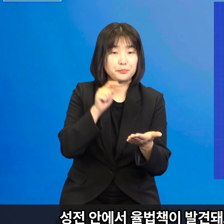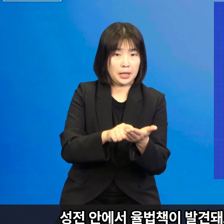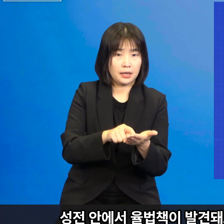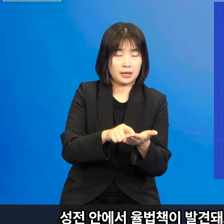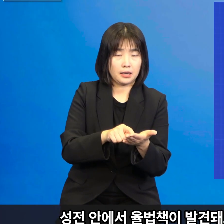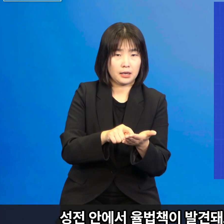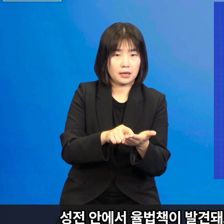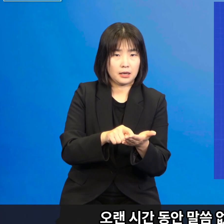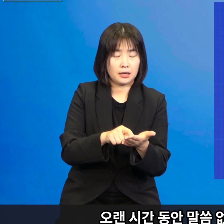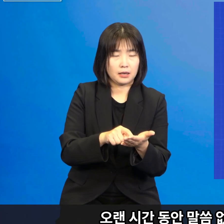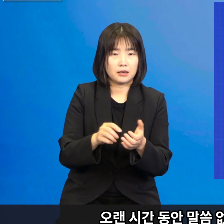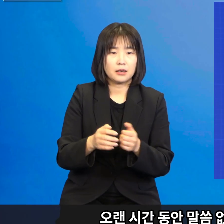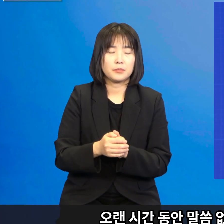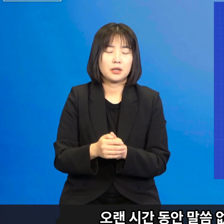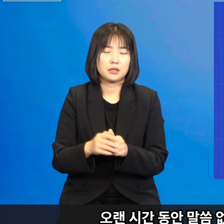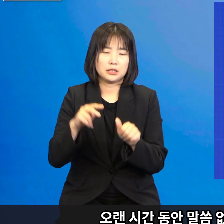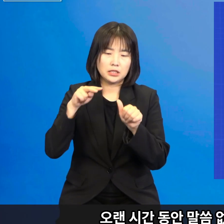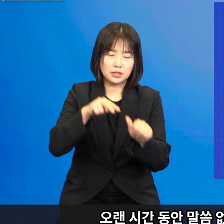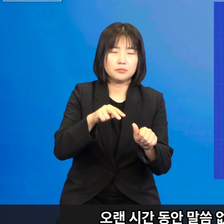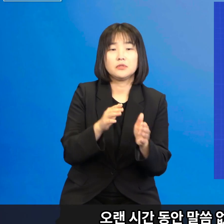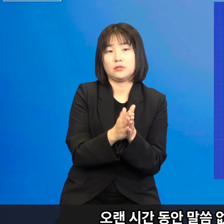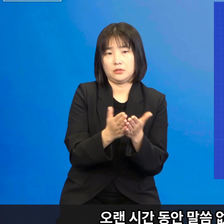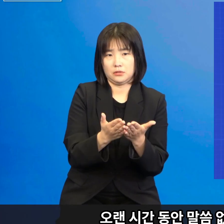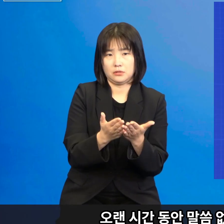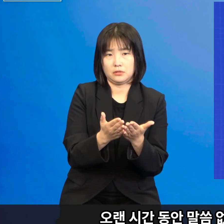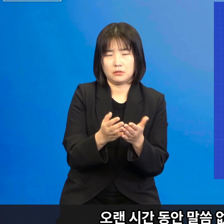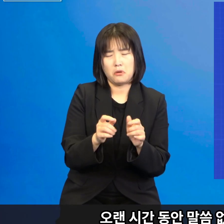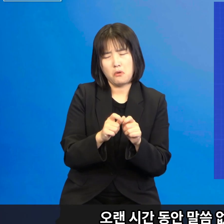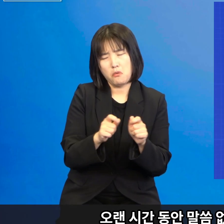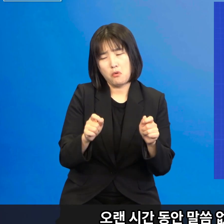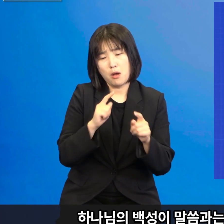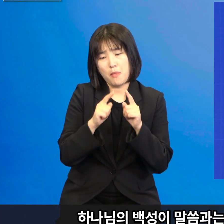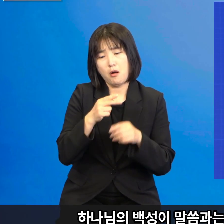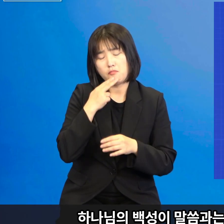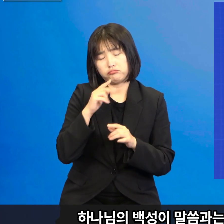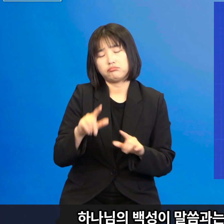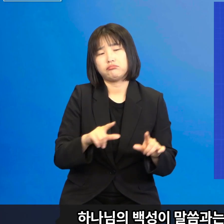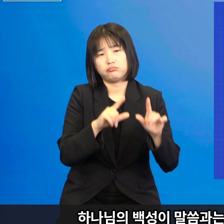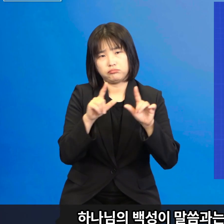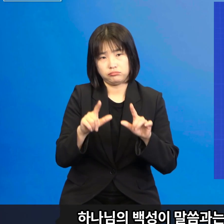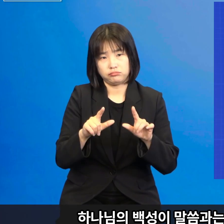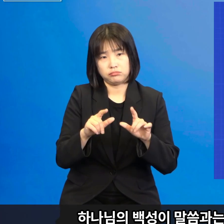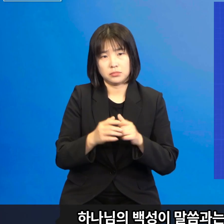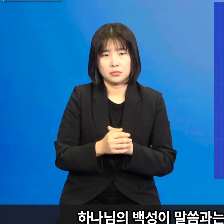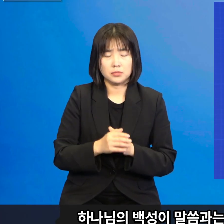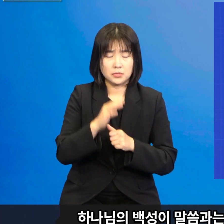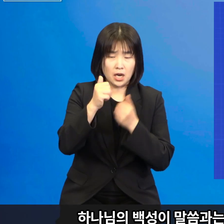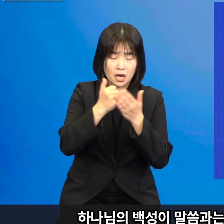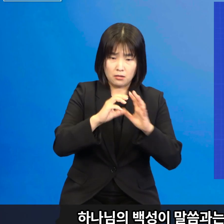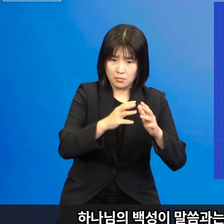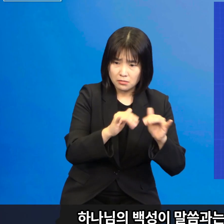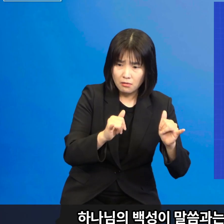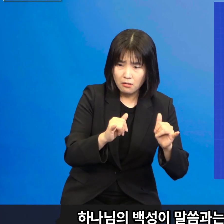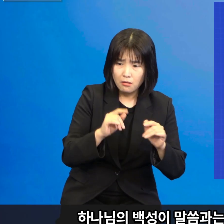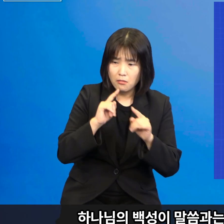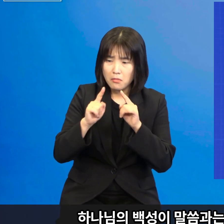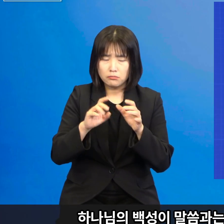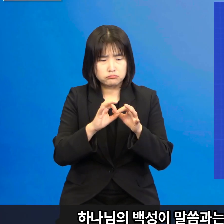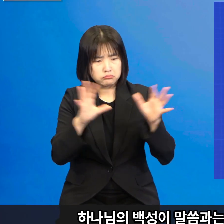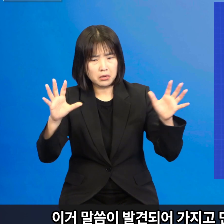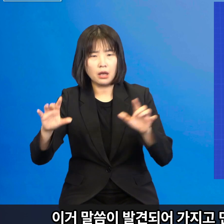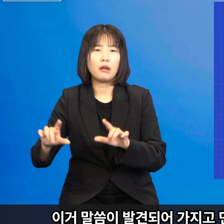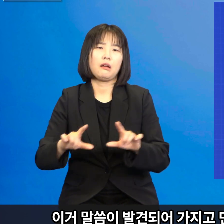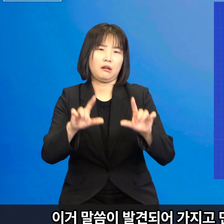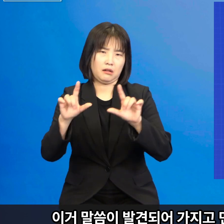거예요. 오랜 시간 동안 말씀 없이 살은 거예요, 나라가. 하나님의 백성이 말씀과는 동떨어진 삶을